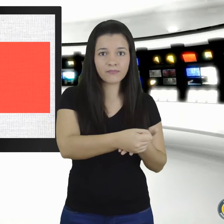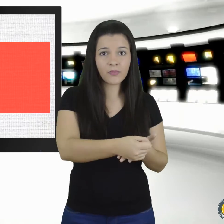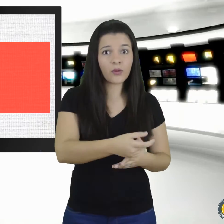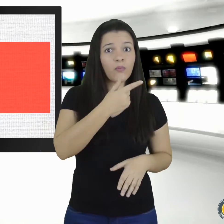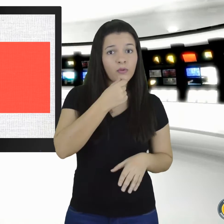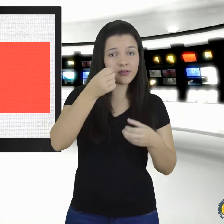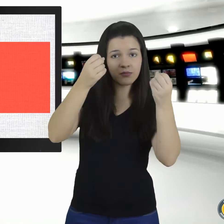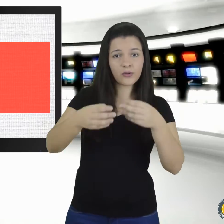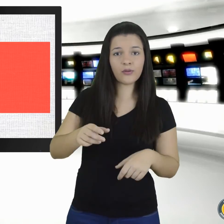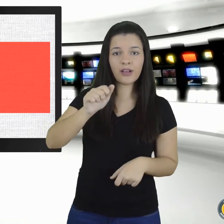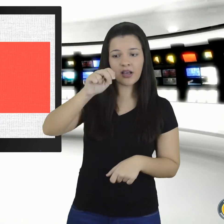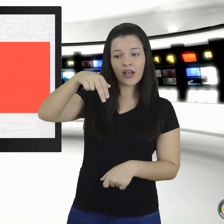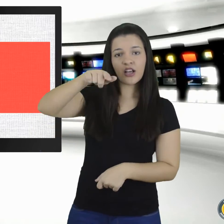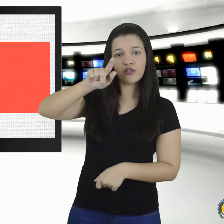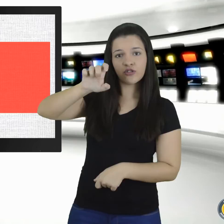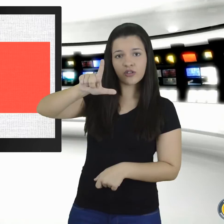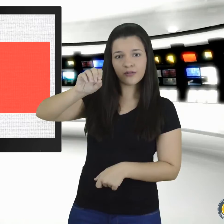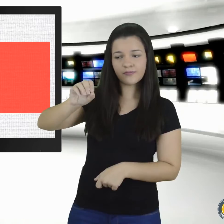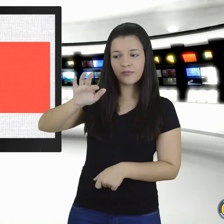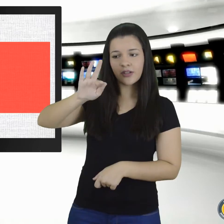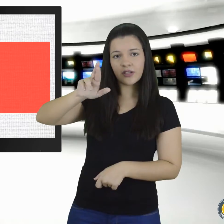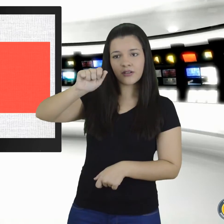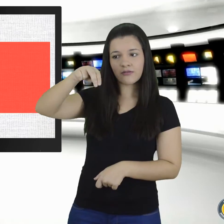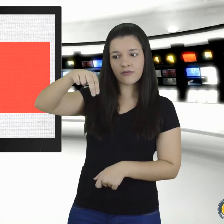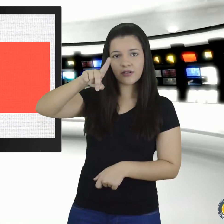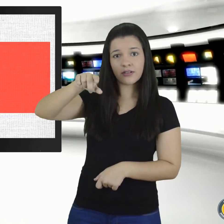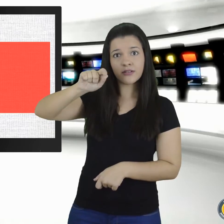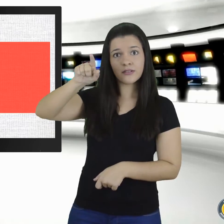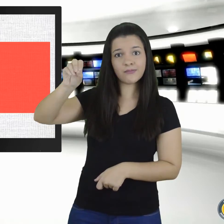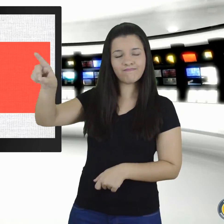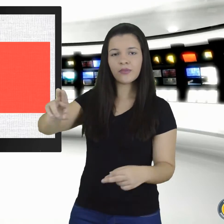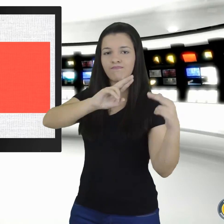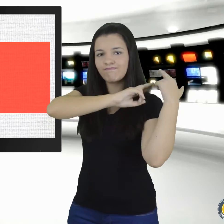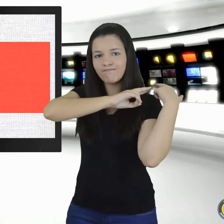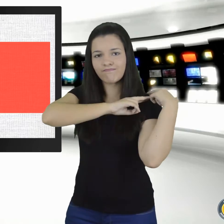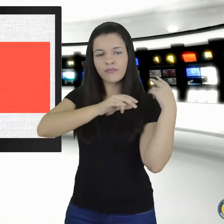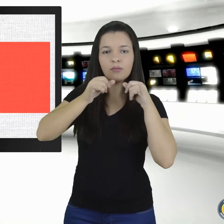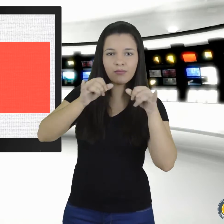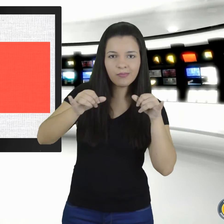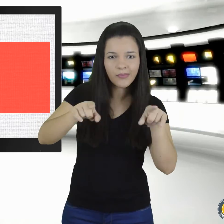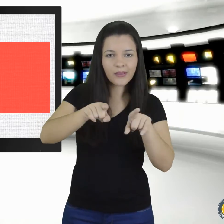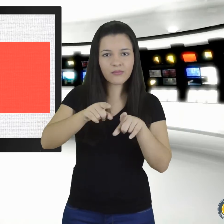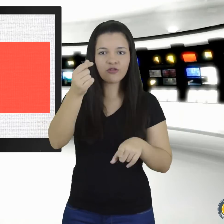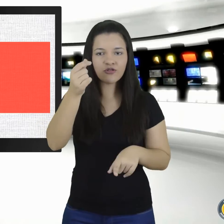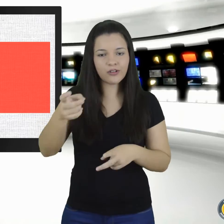Ângelo Franzão, superintendente de marketing e captação de recursos.